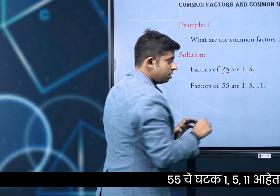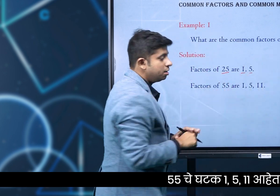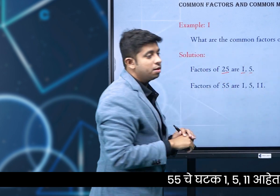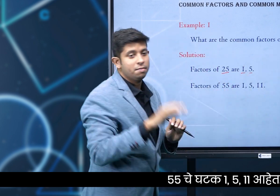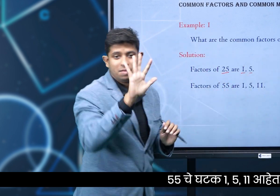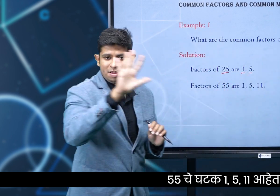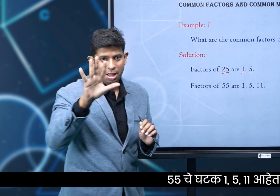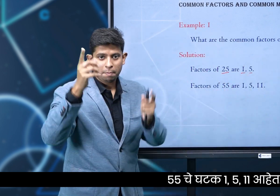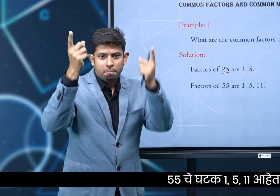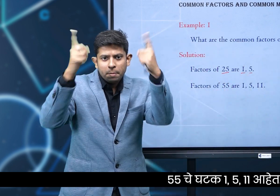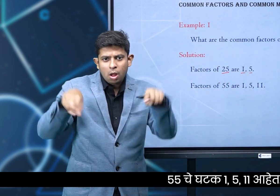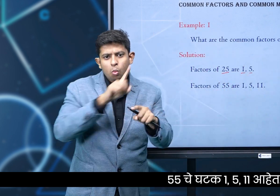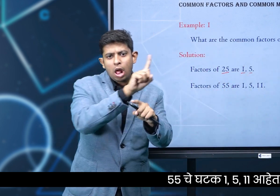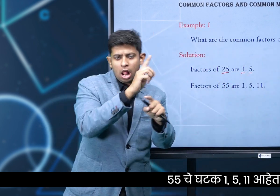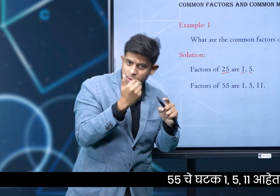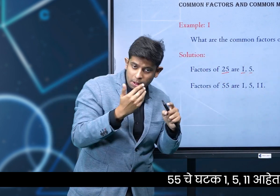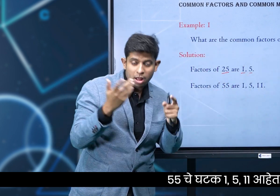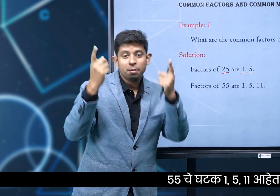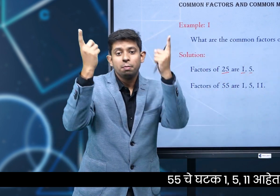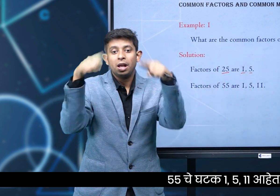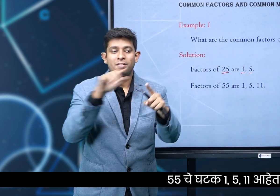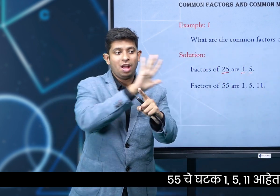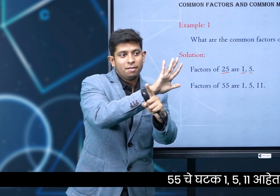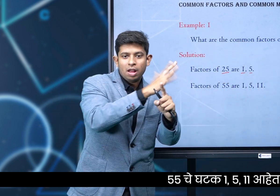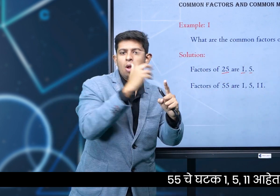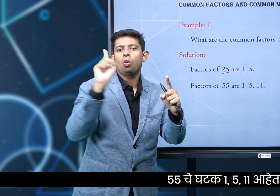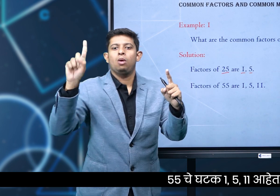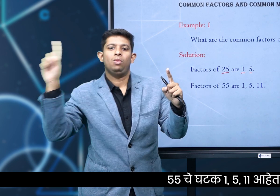55 चे घटक 1, 5, 11 आहेत.